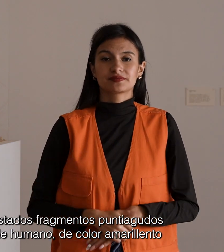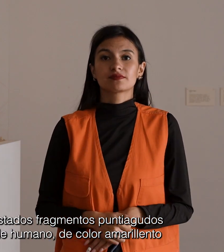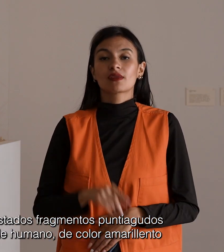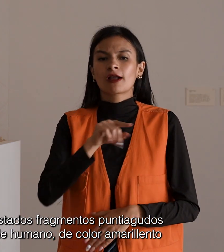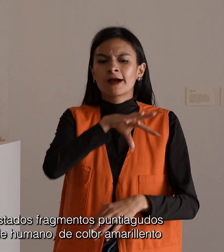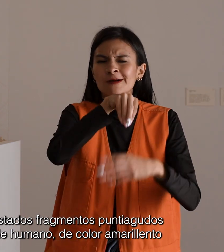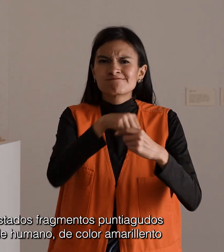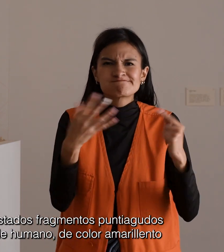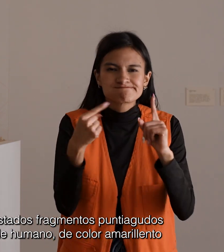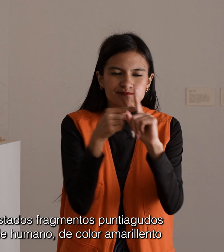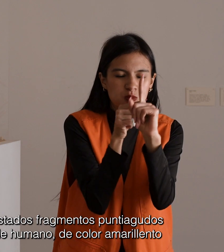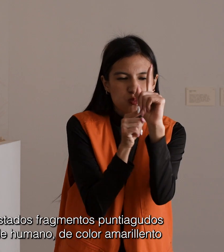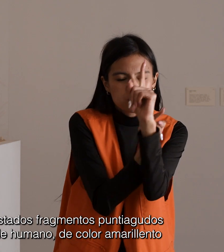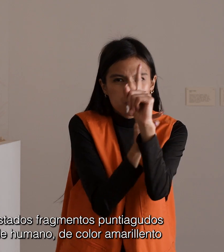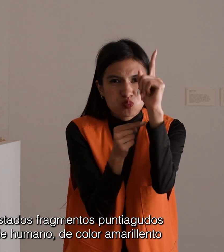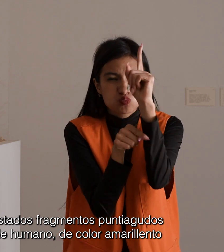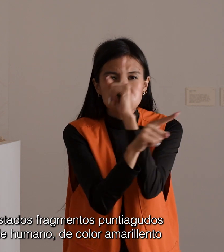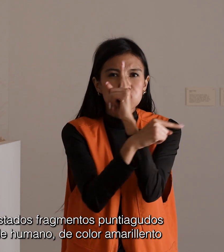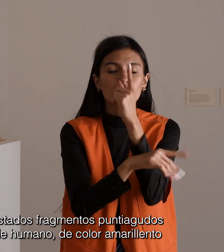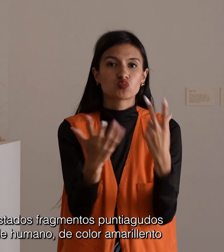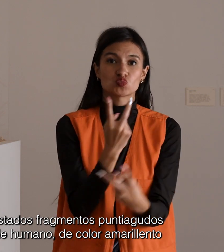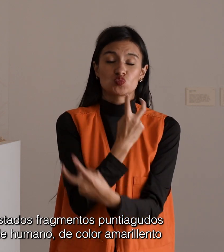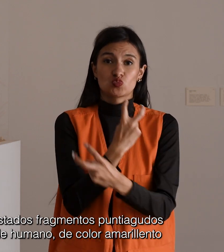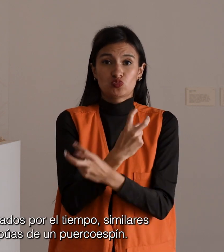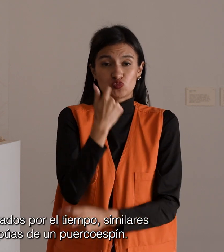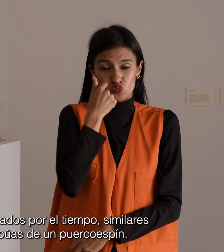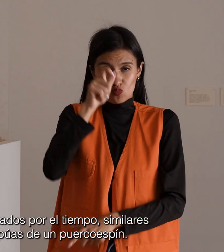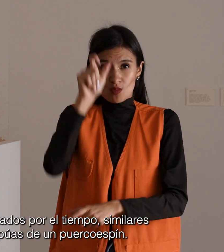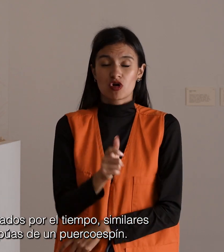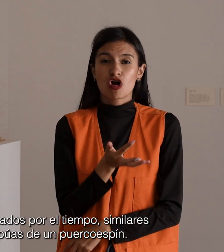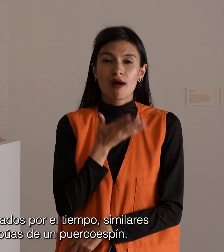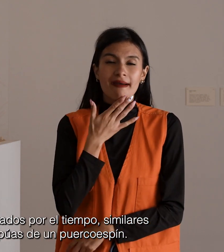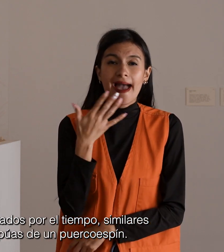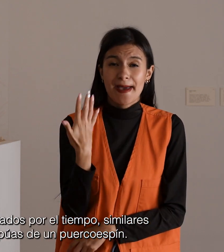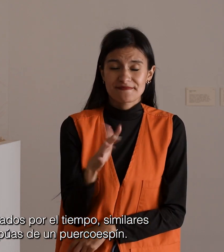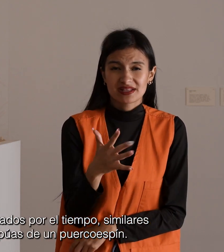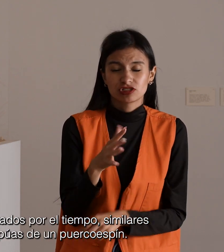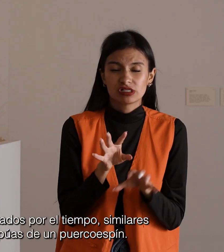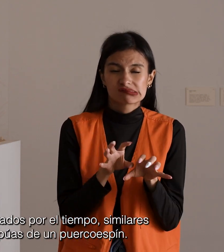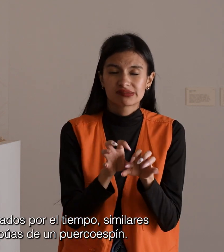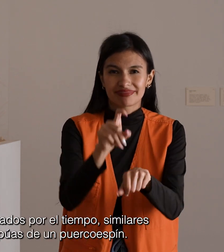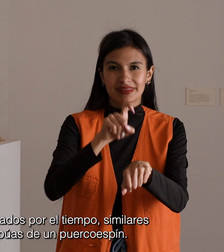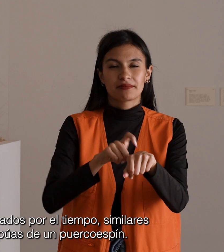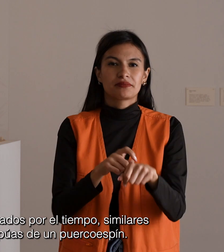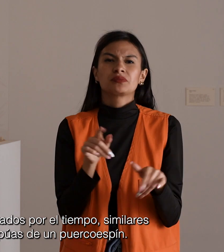incrustados fragmentos puntiagudos de huesos de humano de color amarillento y desgastados por el tiempo similares a las Púas de un